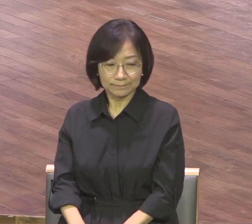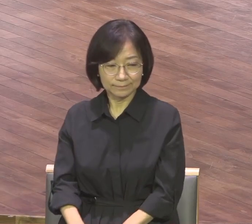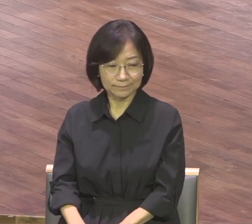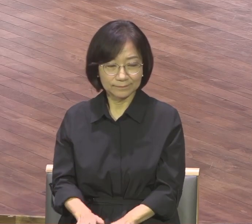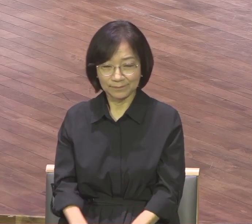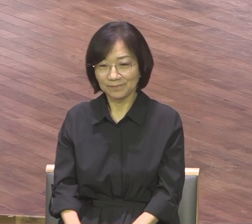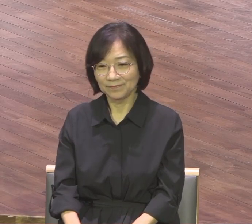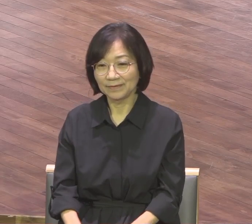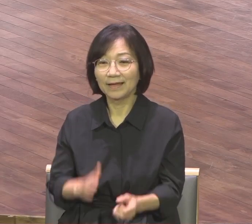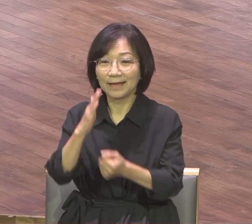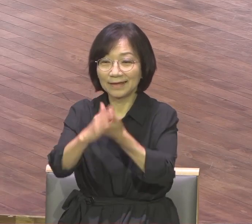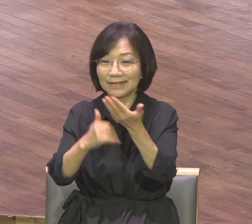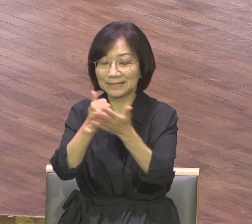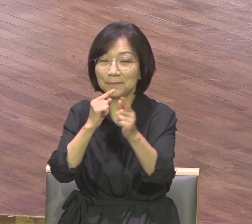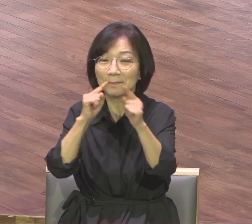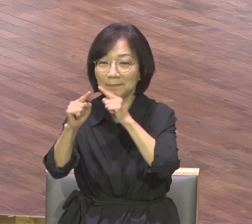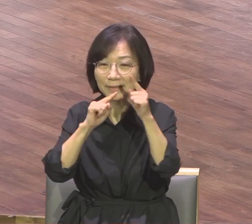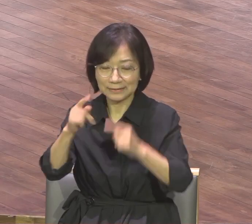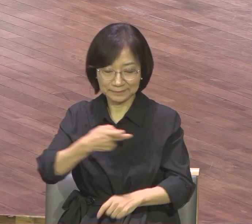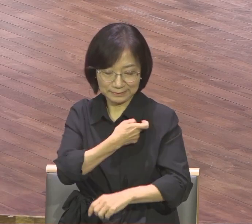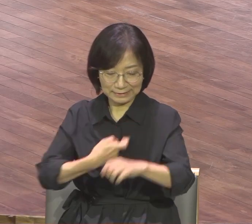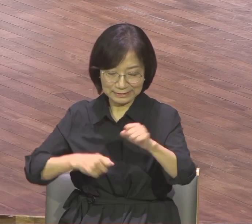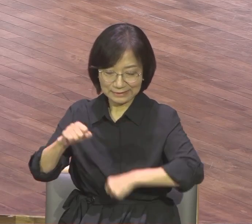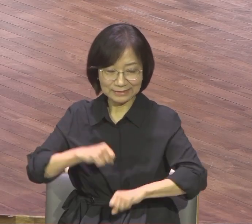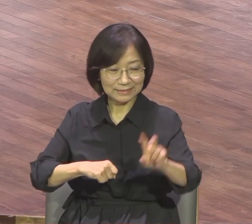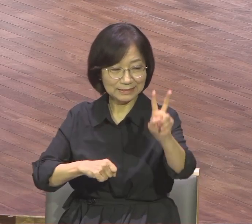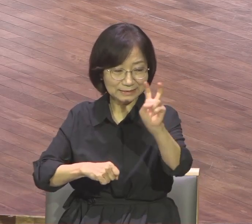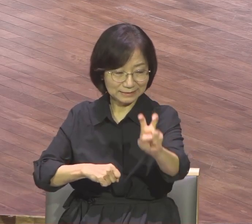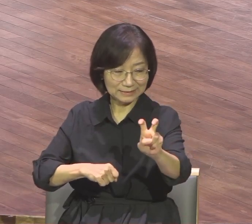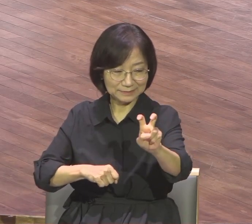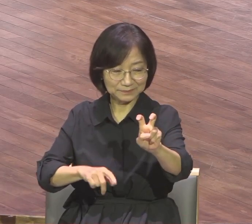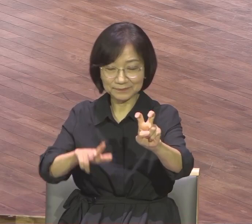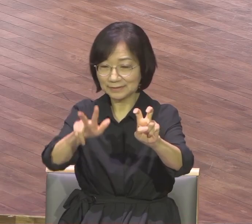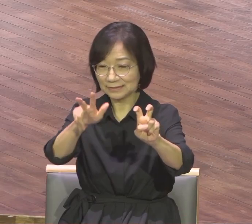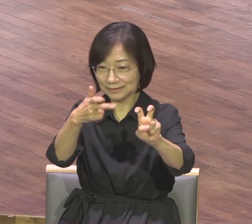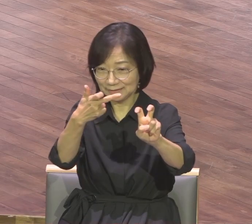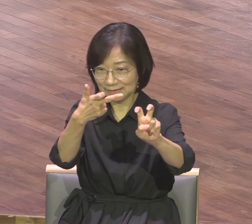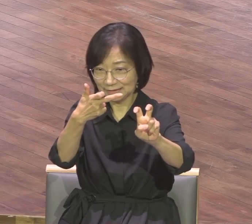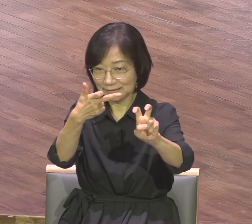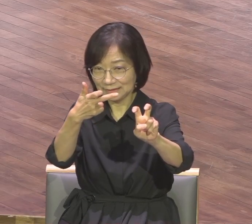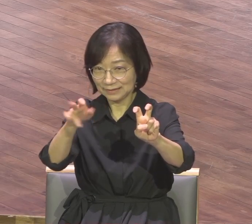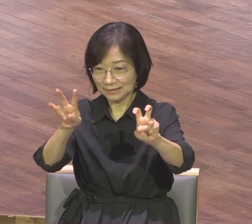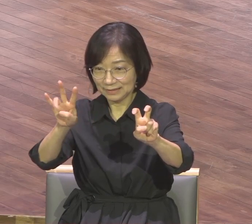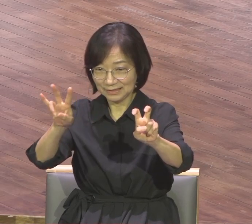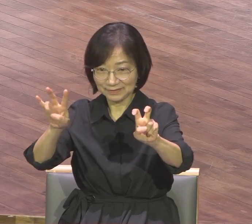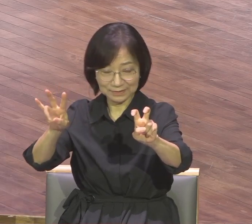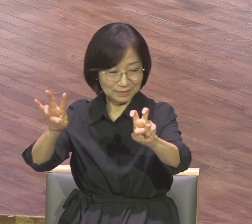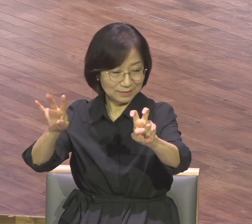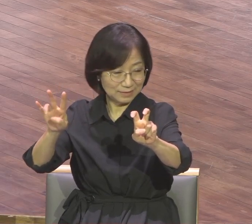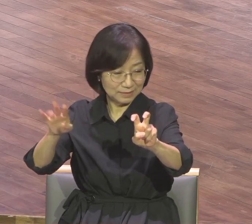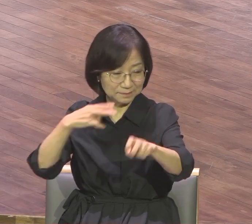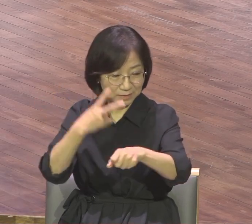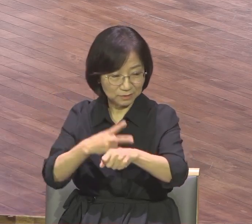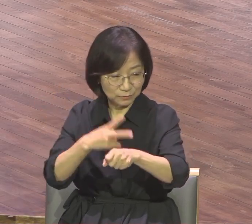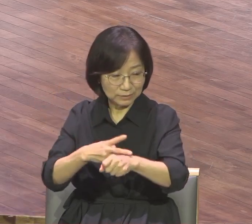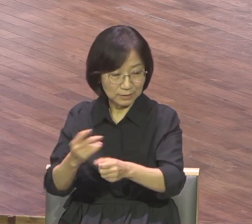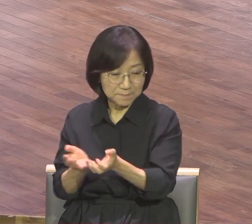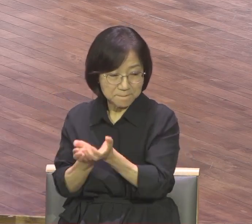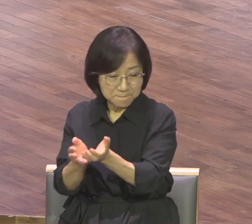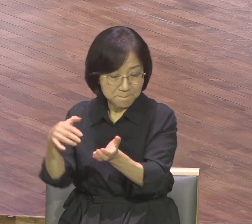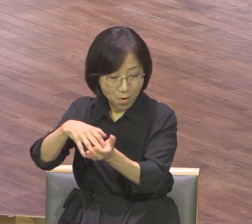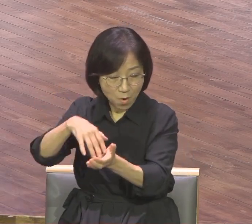받고 한 주간 성취될 하나님 말씀은 사도행전 20장 17절에서 24절 말씀입니다. 바울이